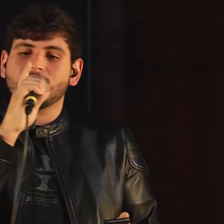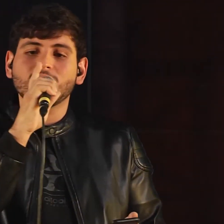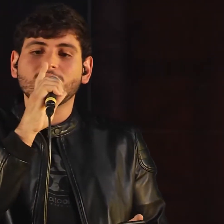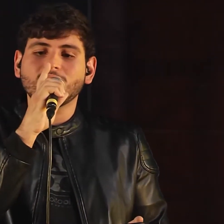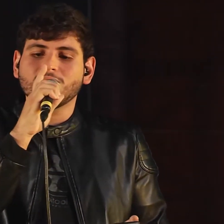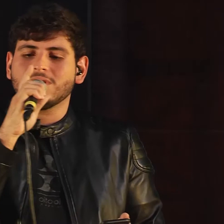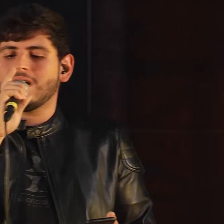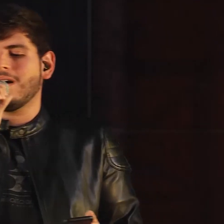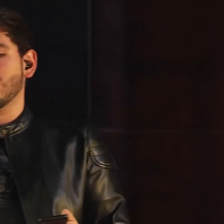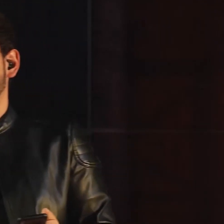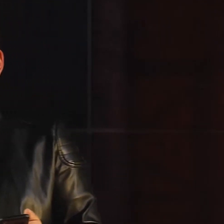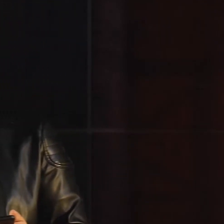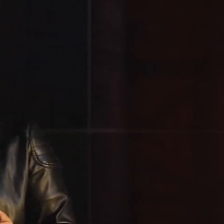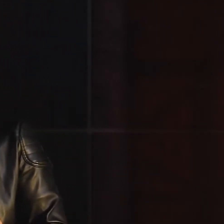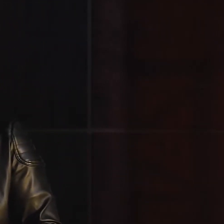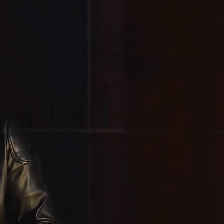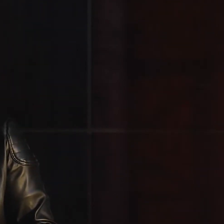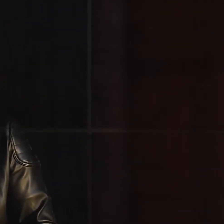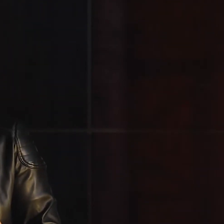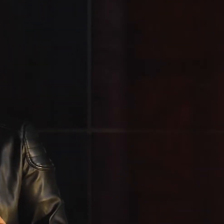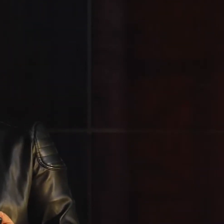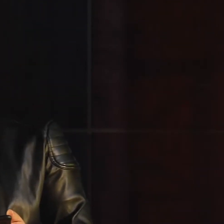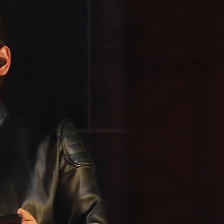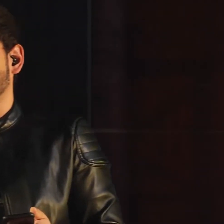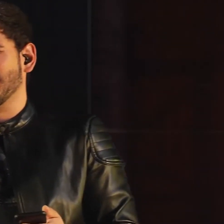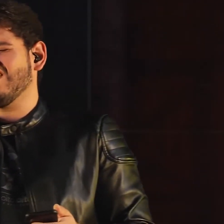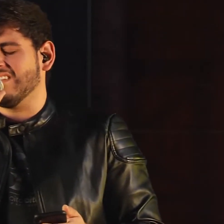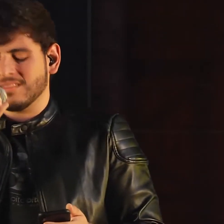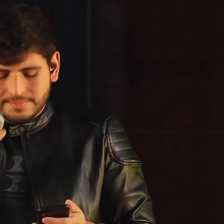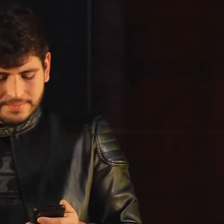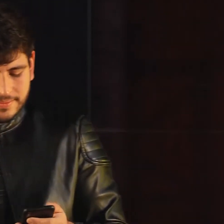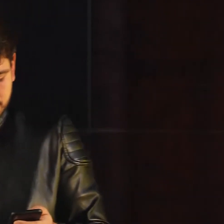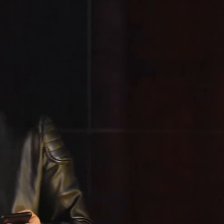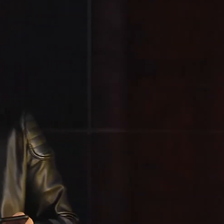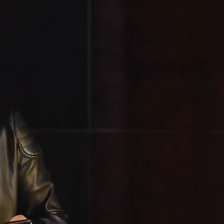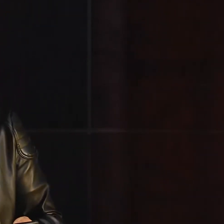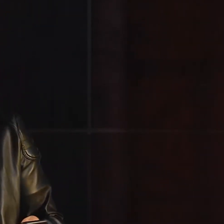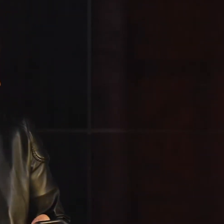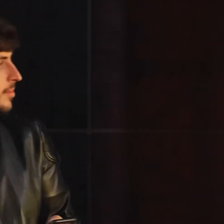Lord, you are the one